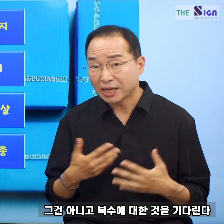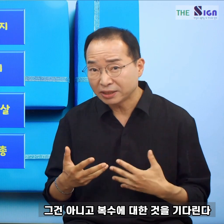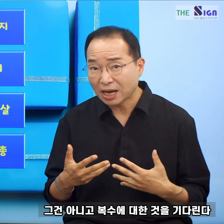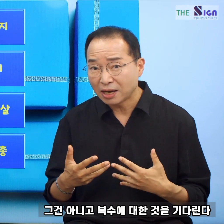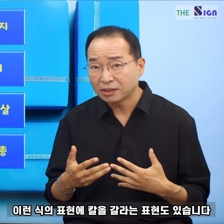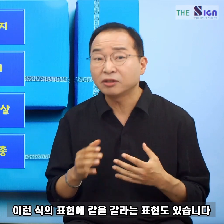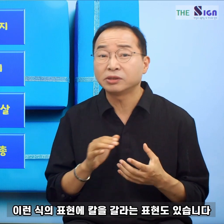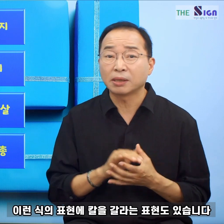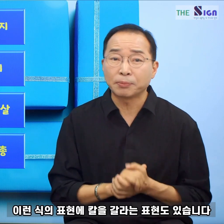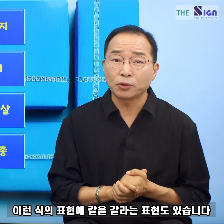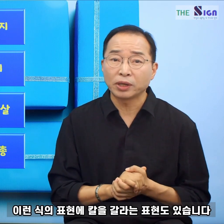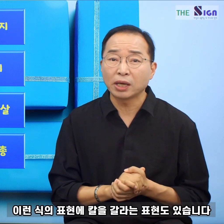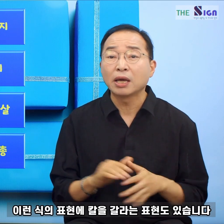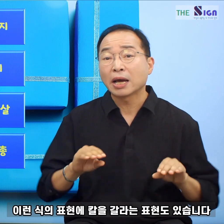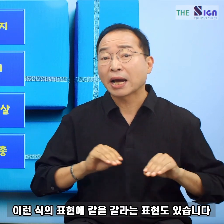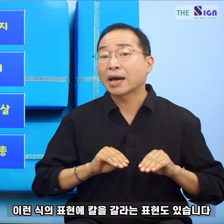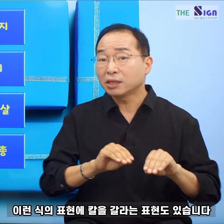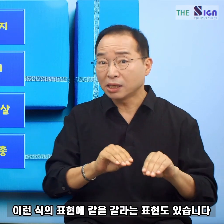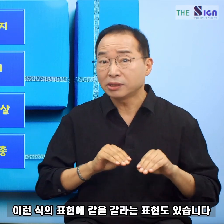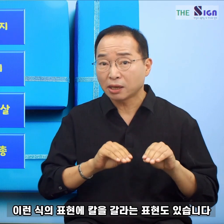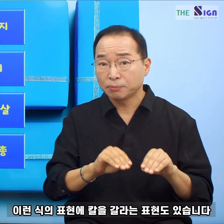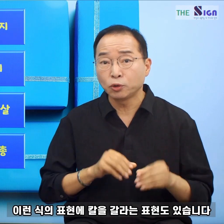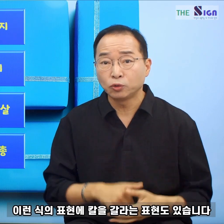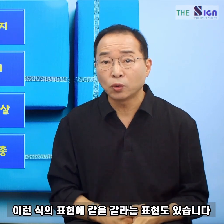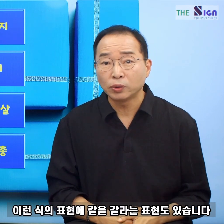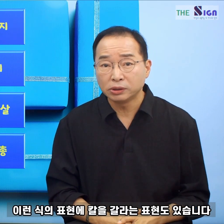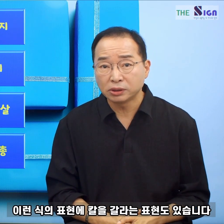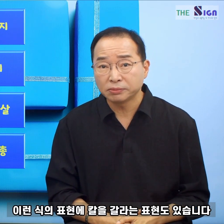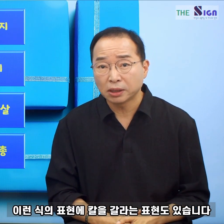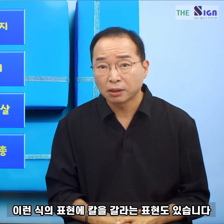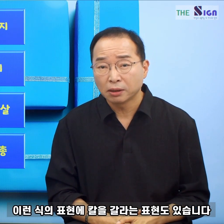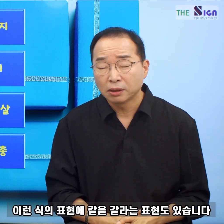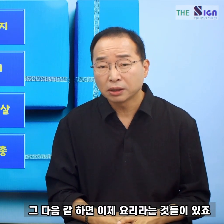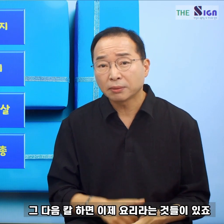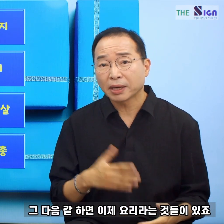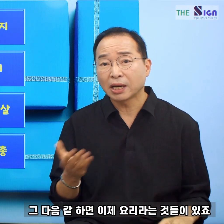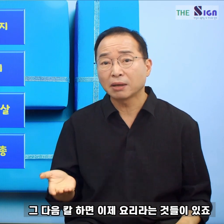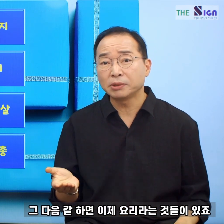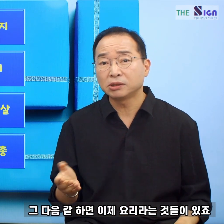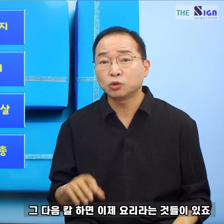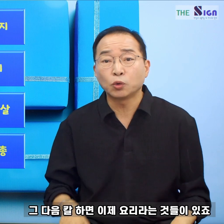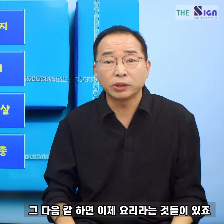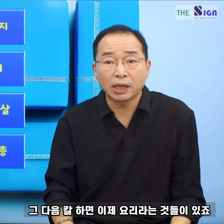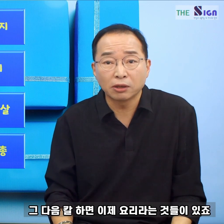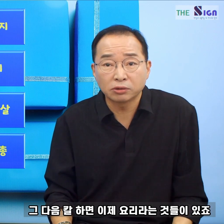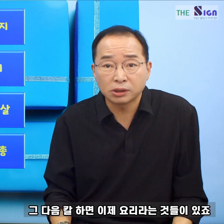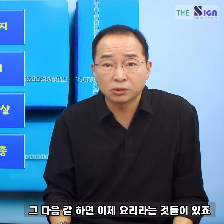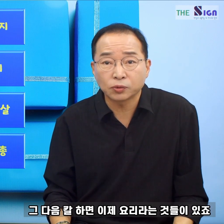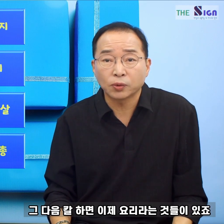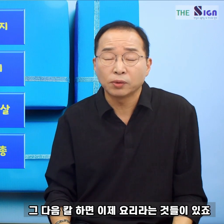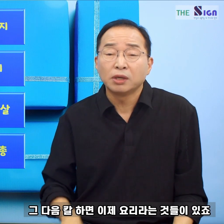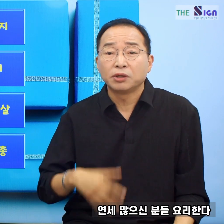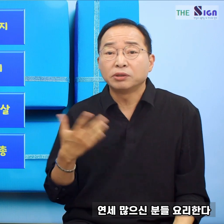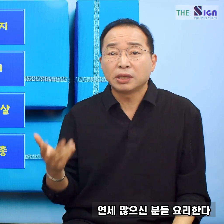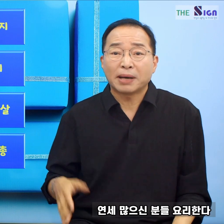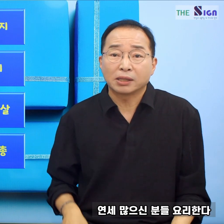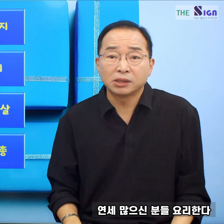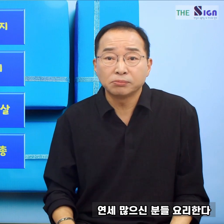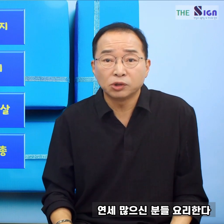기다린다. 이런 식의 표현에 칼을 갈다라는 표현도 있습니다. 그 다음 칼하면 이제 요리라는 것들이 있죠. 연세 많으신 분들